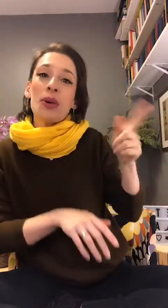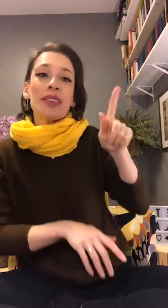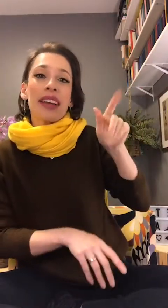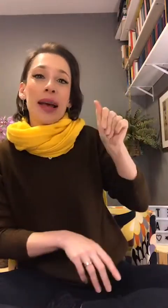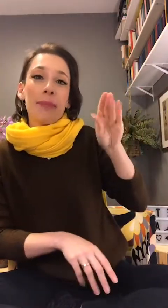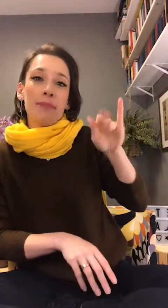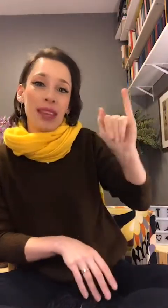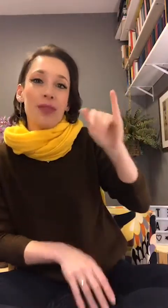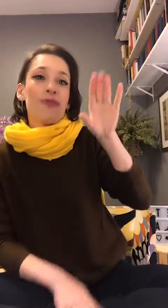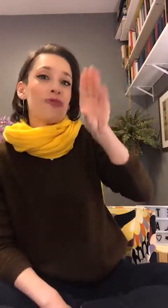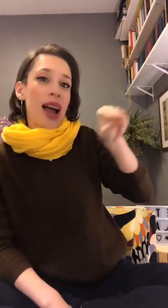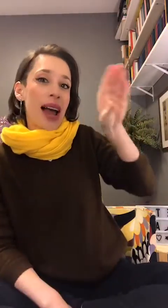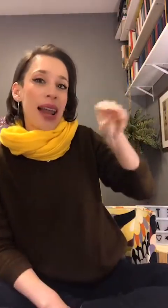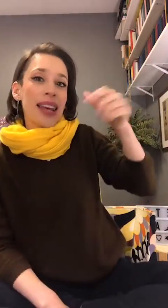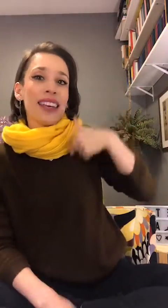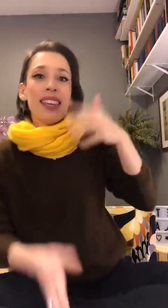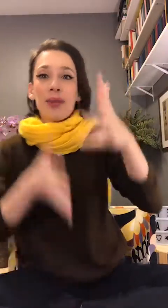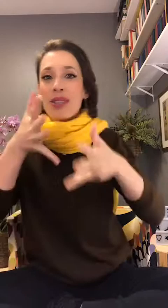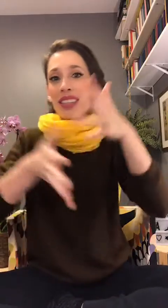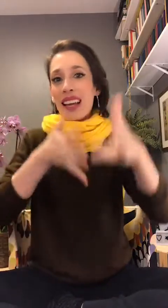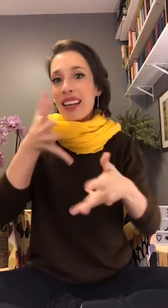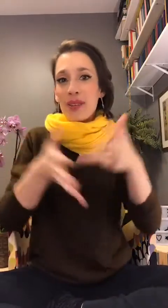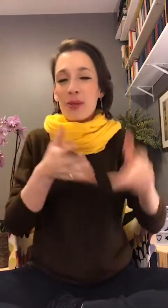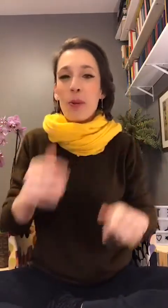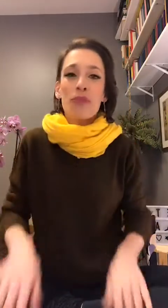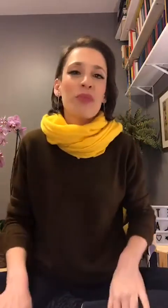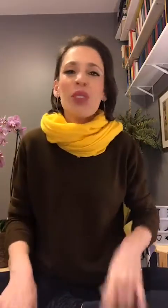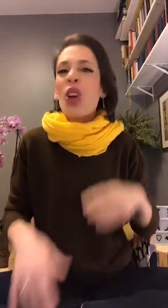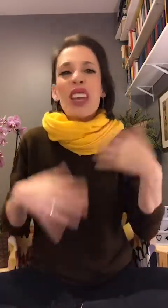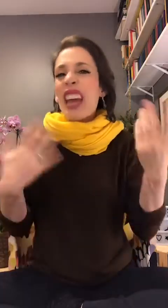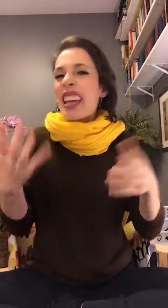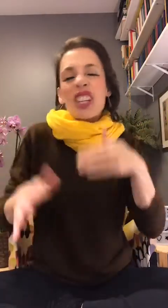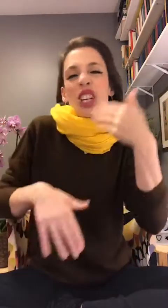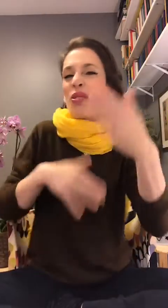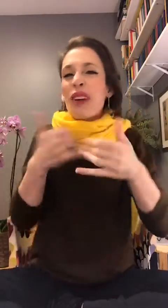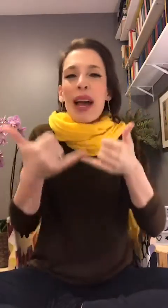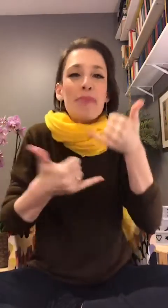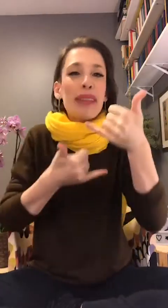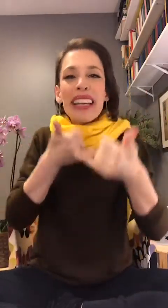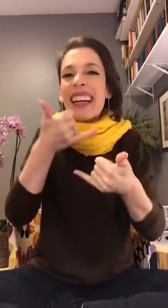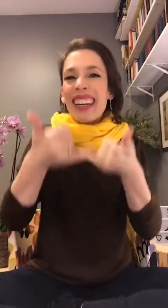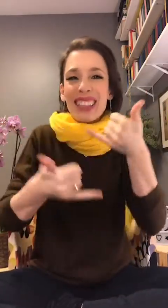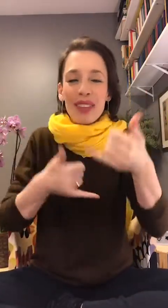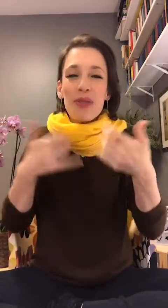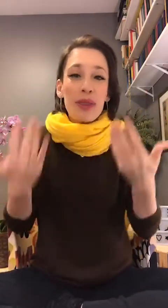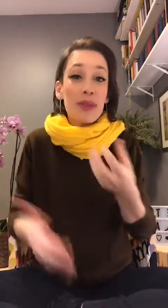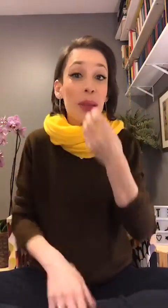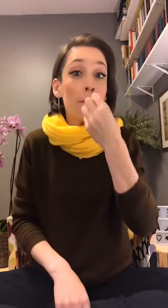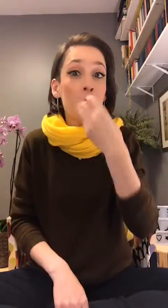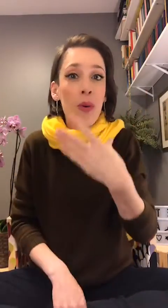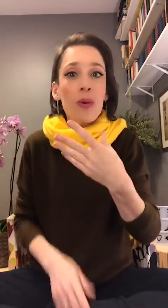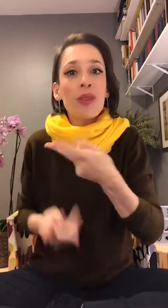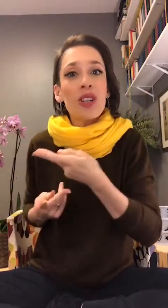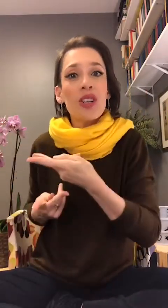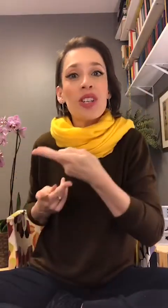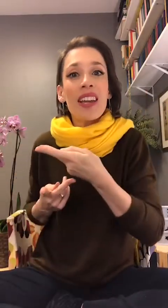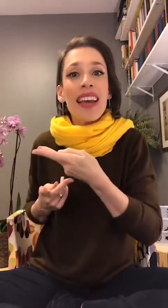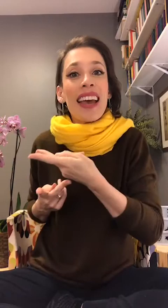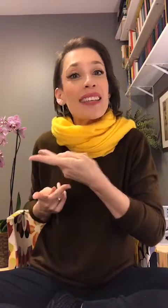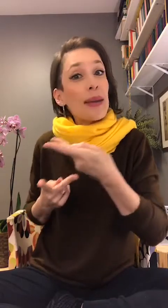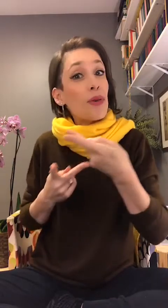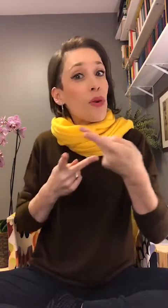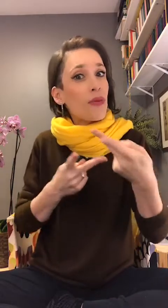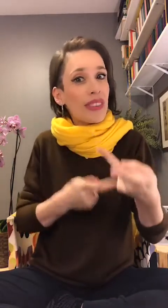e depois a Gabi fala e eu sinalizo. E aí a gente vai brincando com isso. É bom quando a